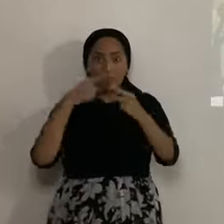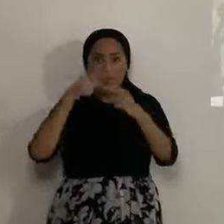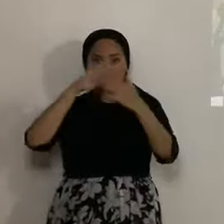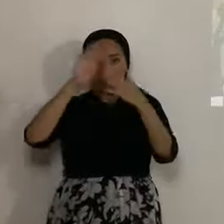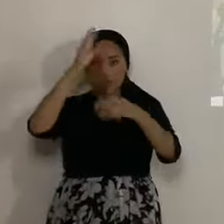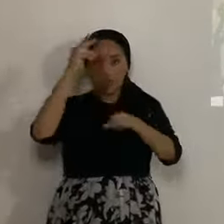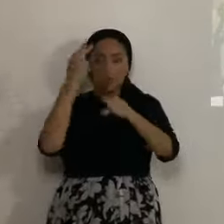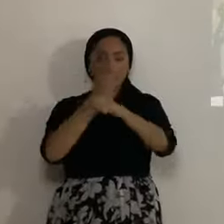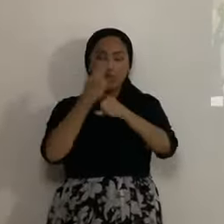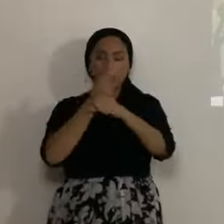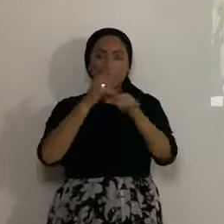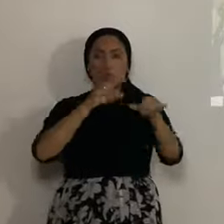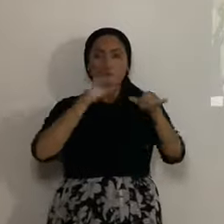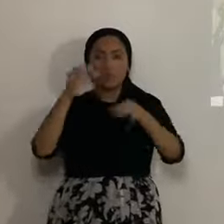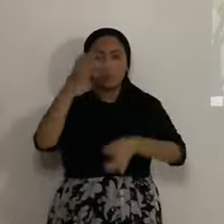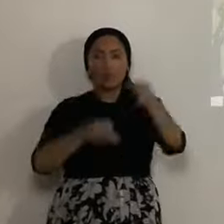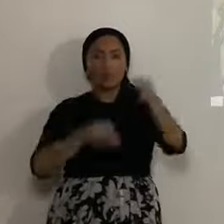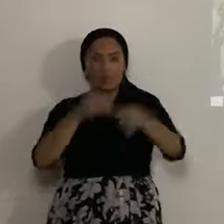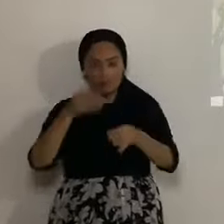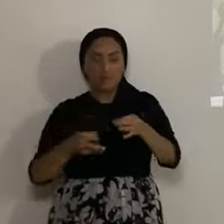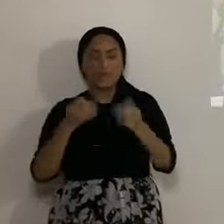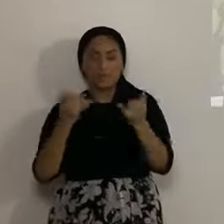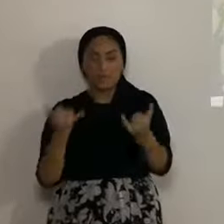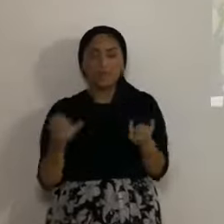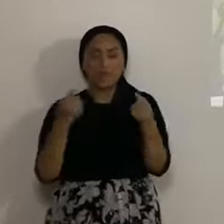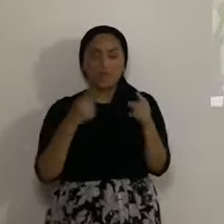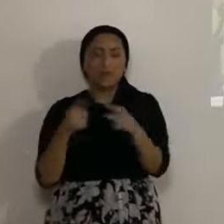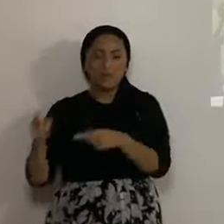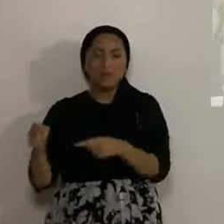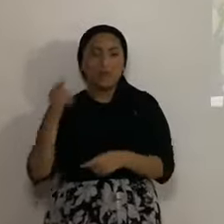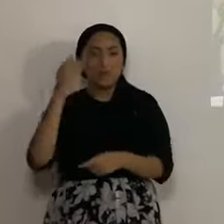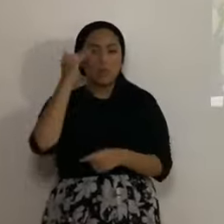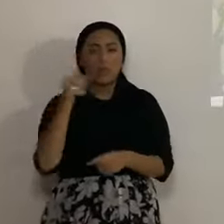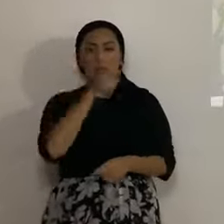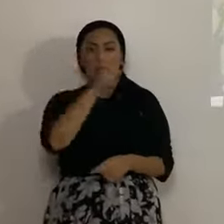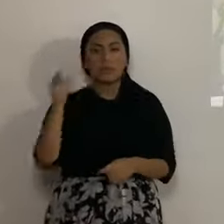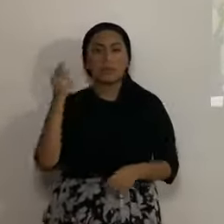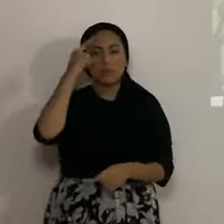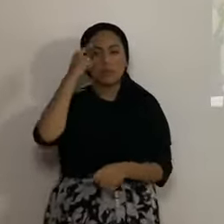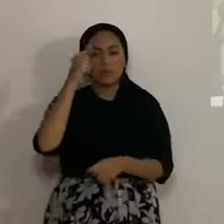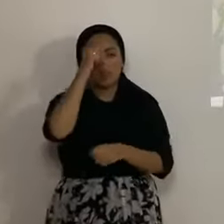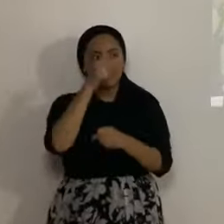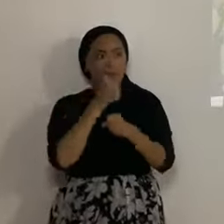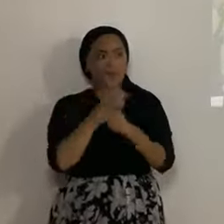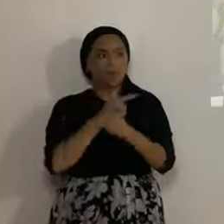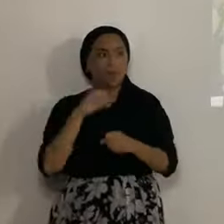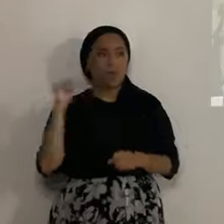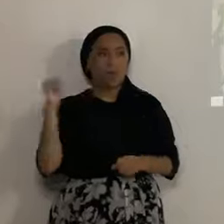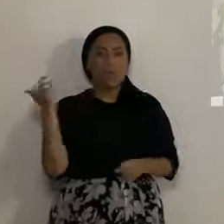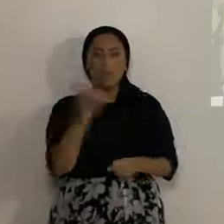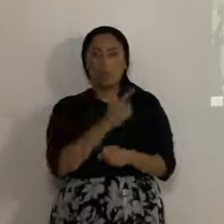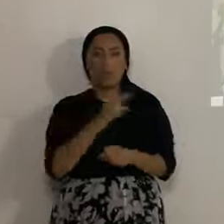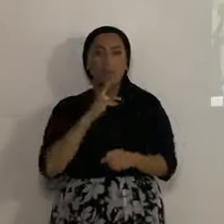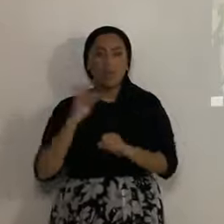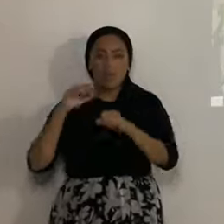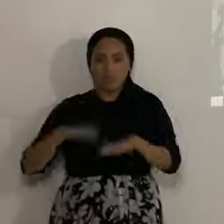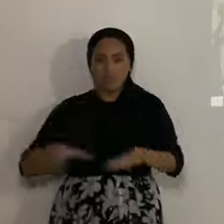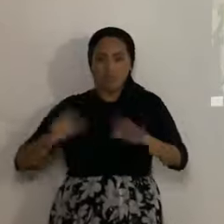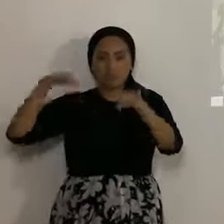los utiliza como juicio. Y eso es lo que está pasando. ¿Por qué creen, amados hermanos, todas esas inundaciones